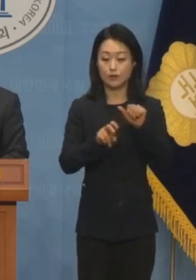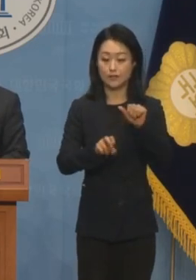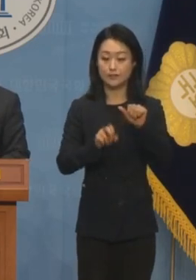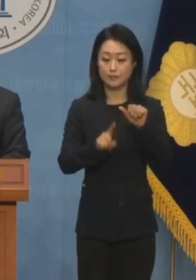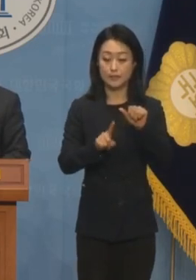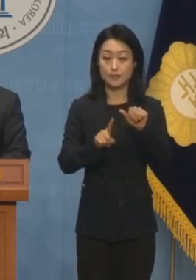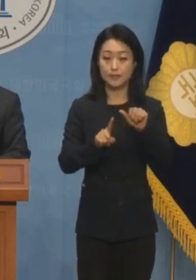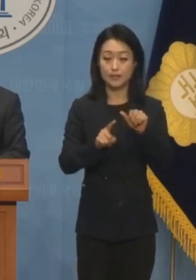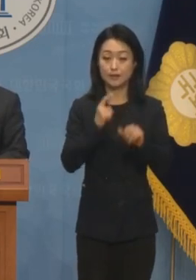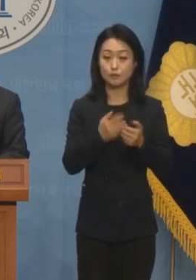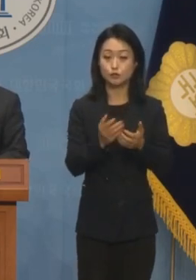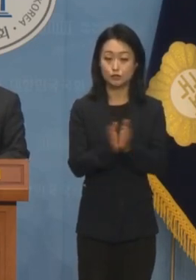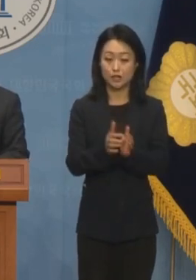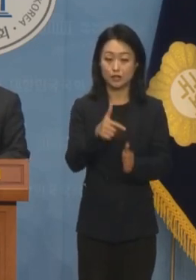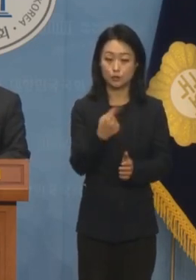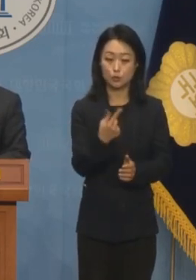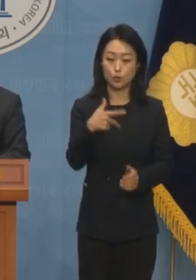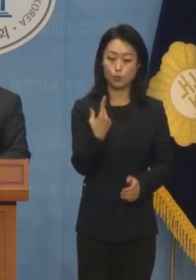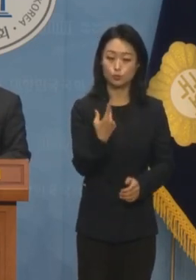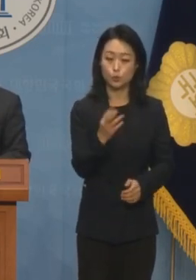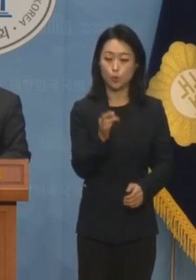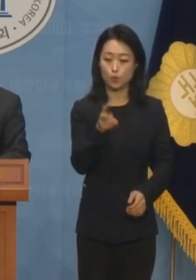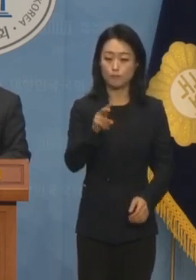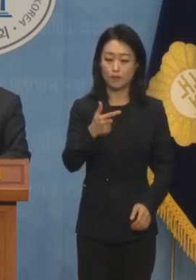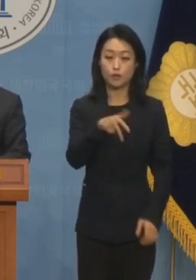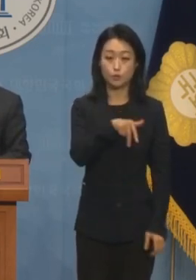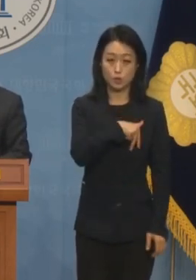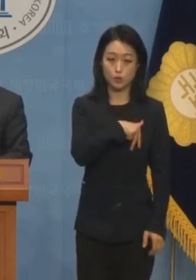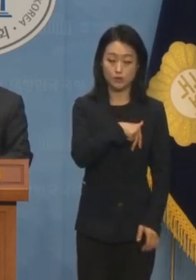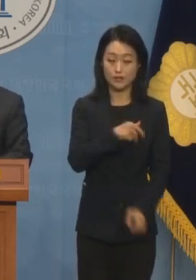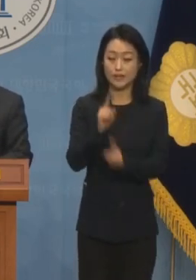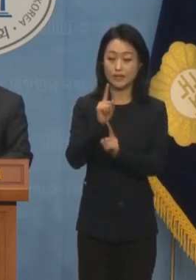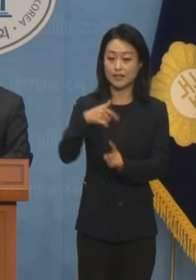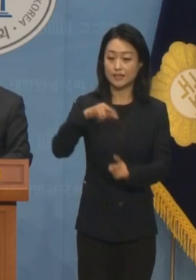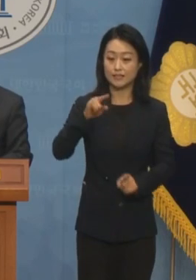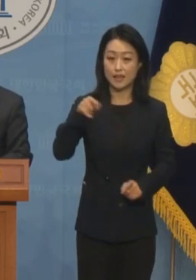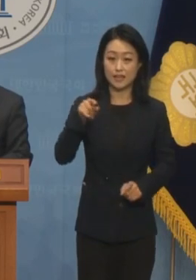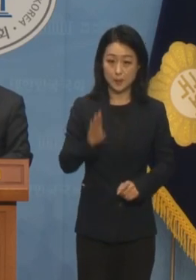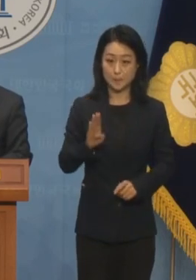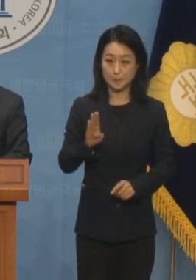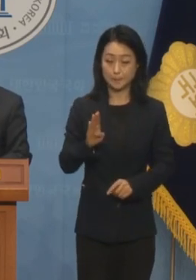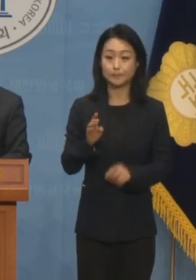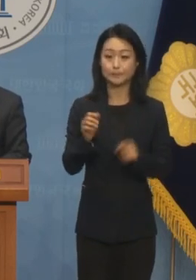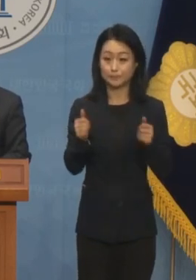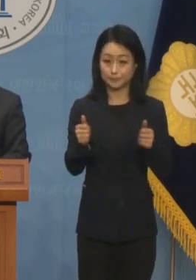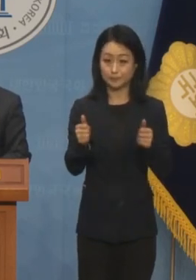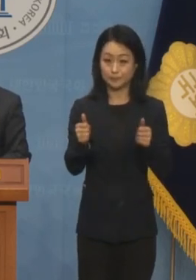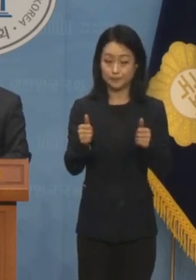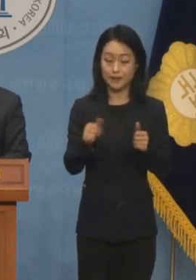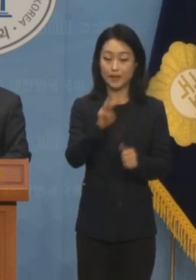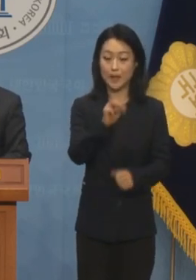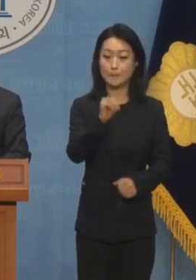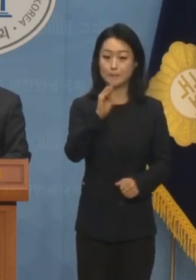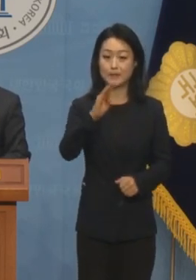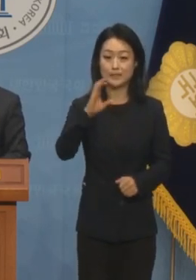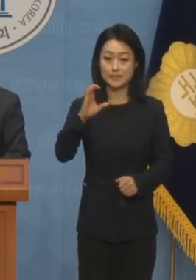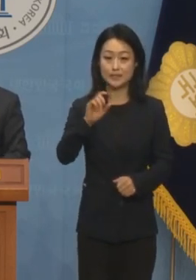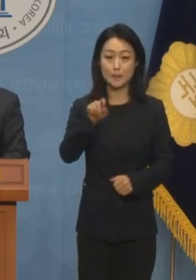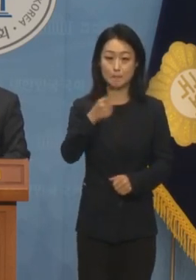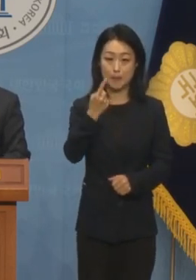21일 민주당 노종면 의원과 이재석 전 KBS 앵커는 MBC 100분 토론회에